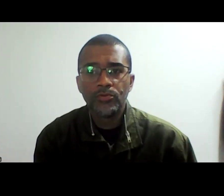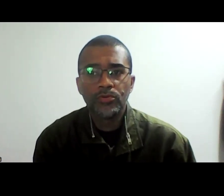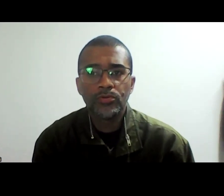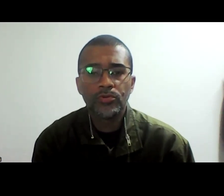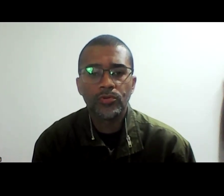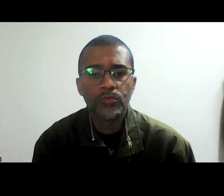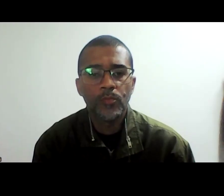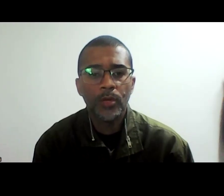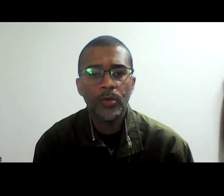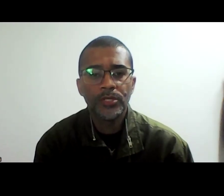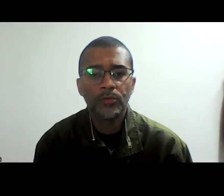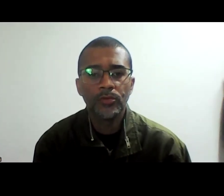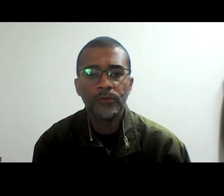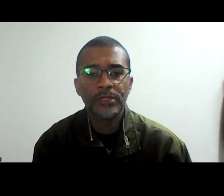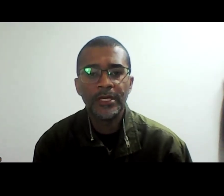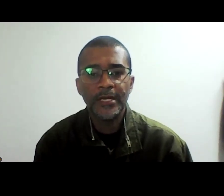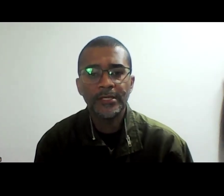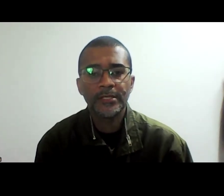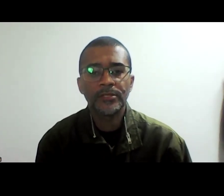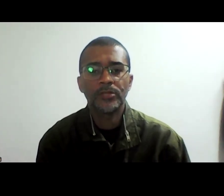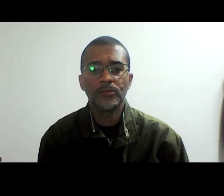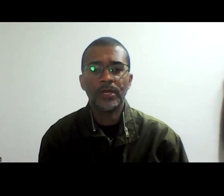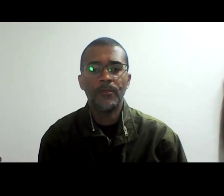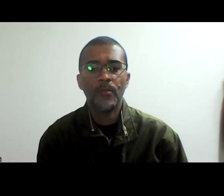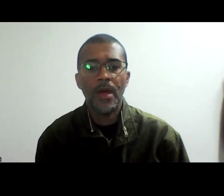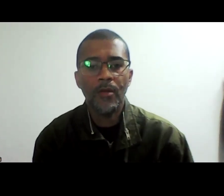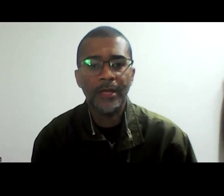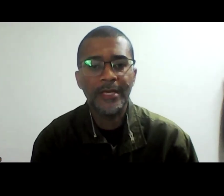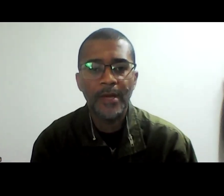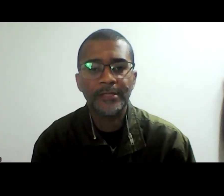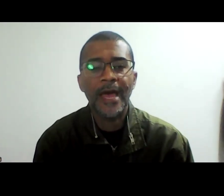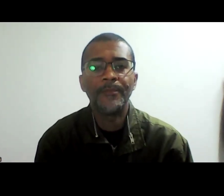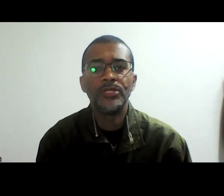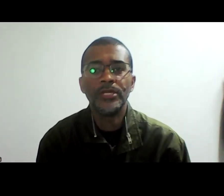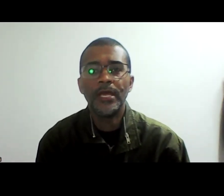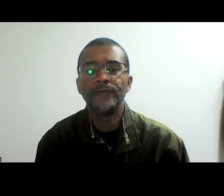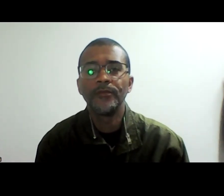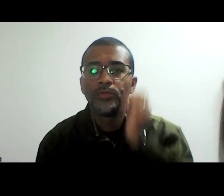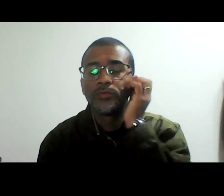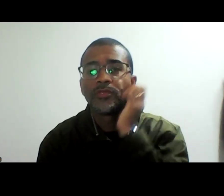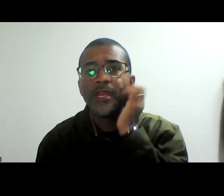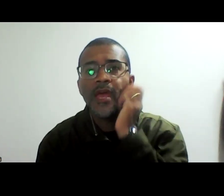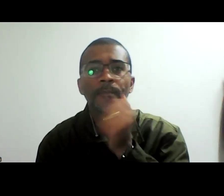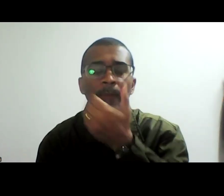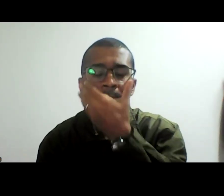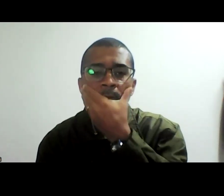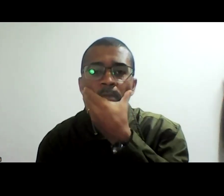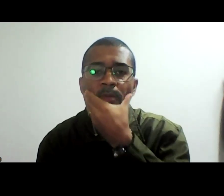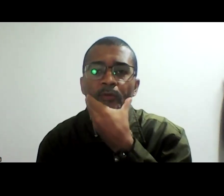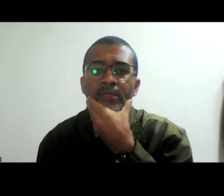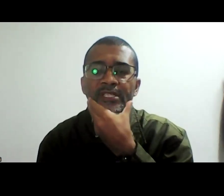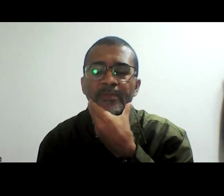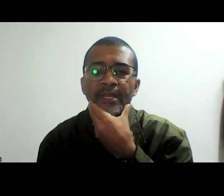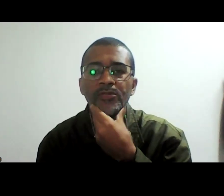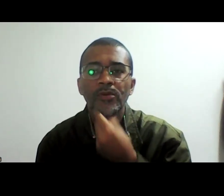Bem, queridos, boa noite a todos vocês. Nós vamos aqui para uma aula aqui mais rapidinha e vamos juntos aí, né?